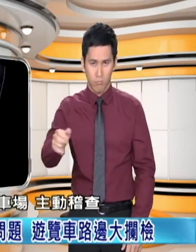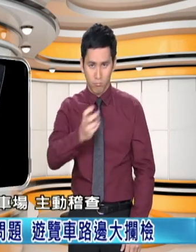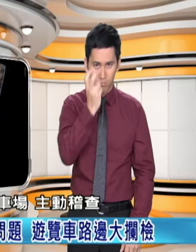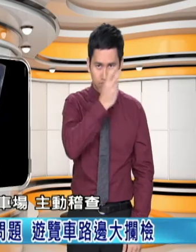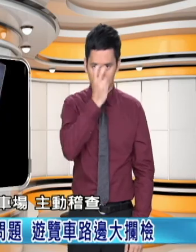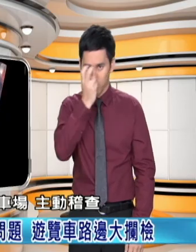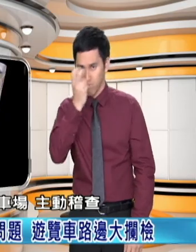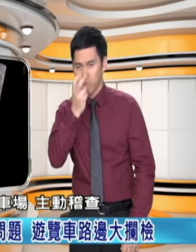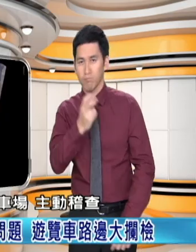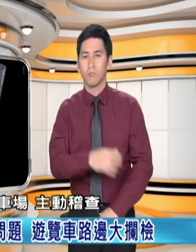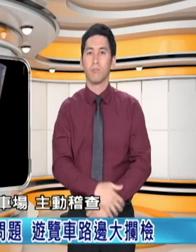车场主动稽查。